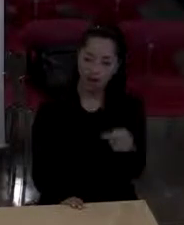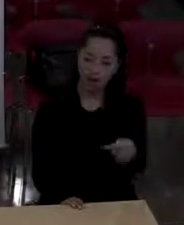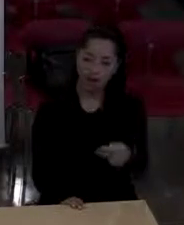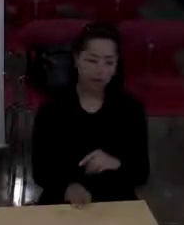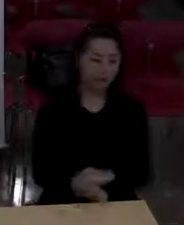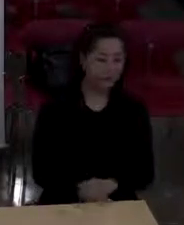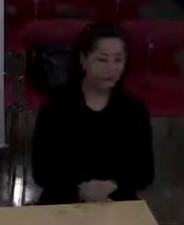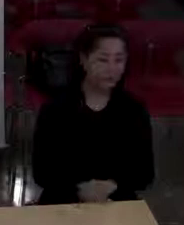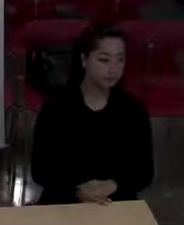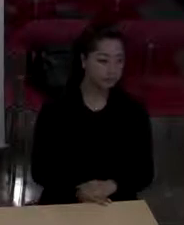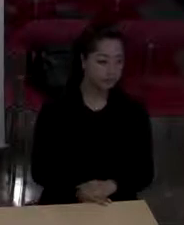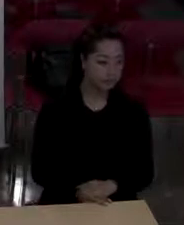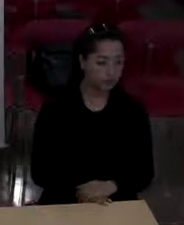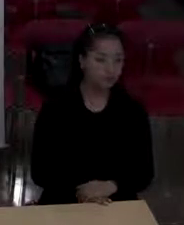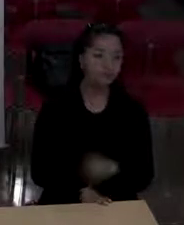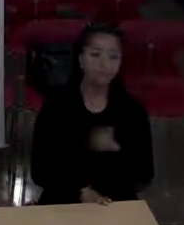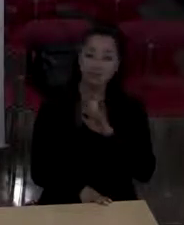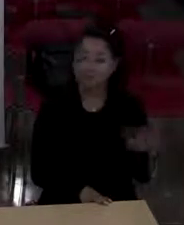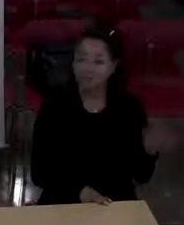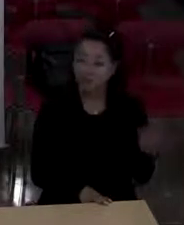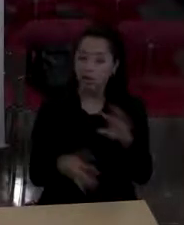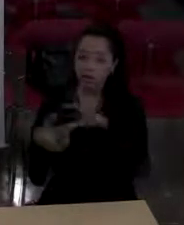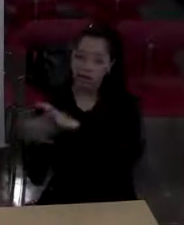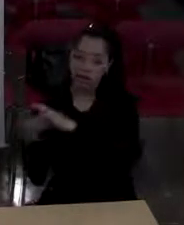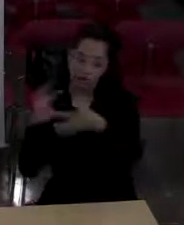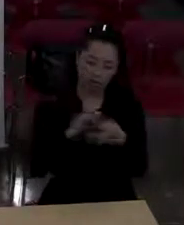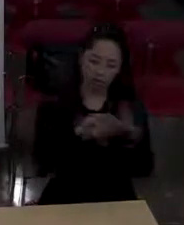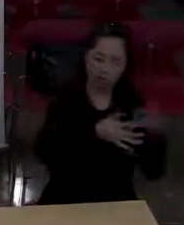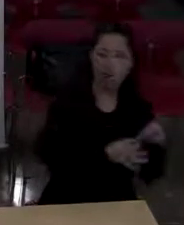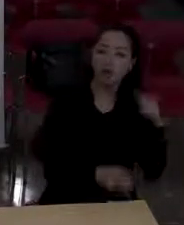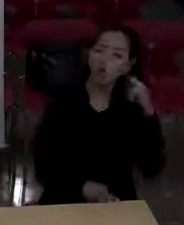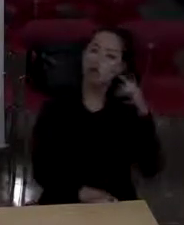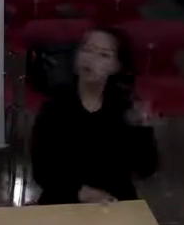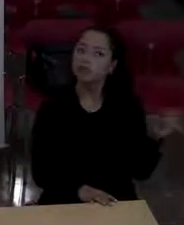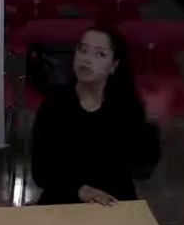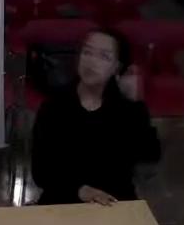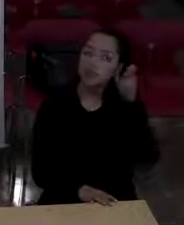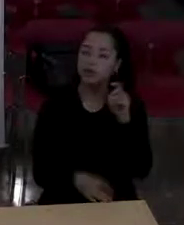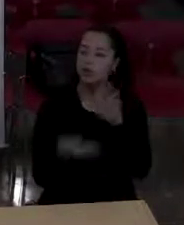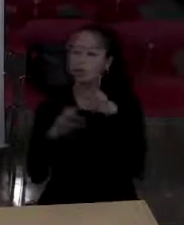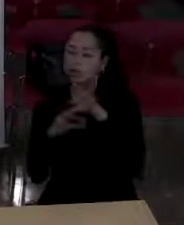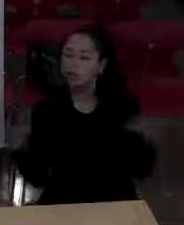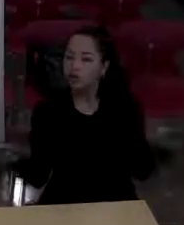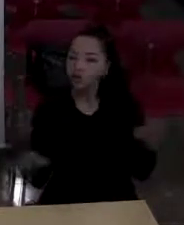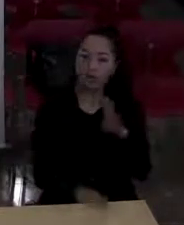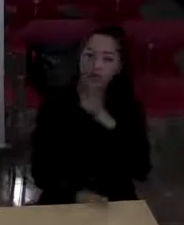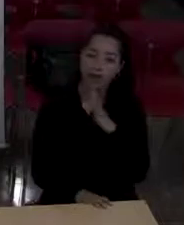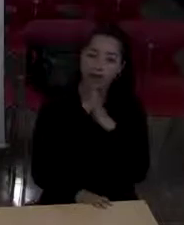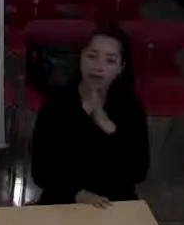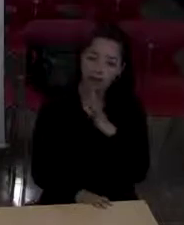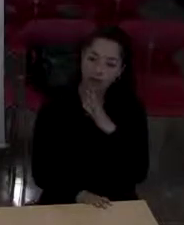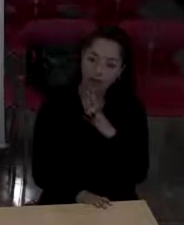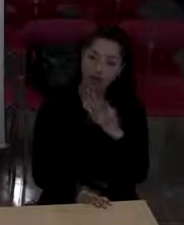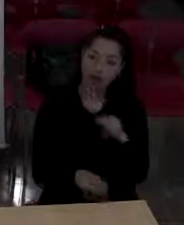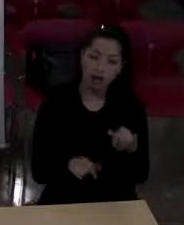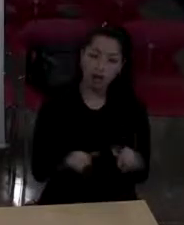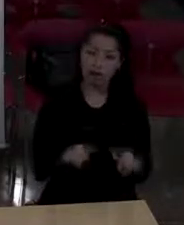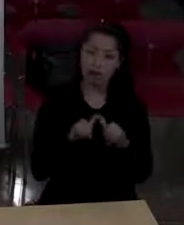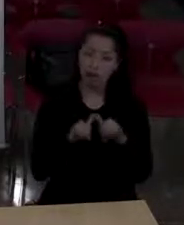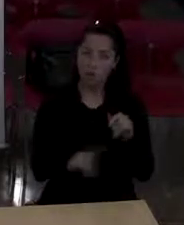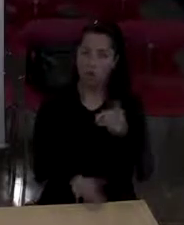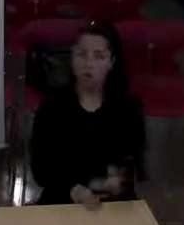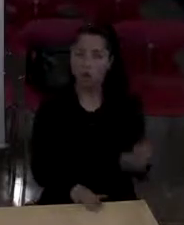ya han integrado todo el sistema instrumental locutivo, fonológico y gramatical que es usado por los adultos. De esta